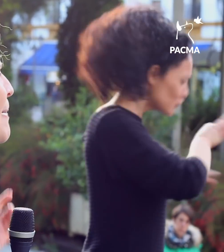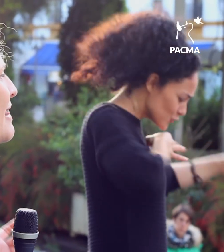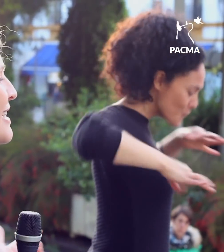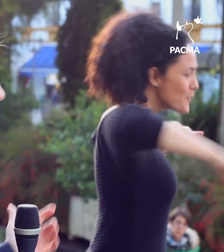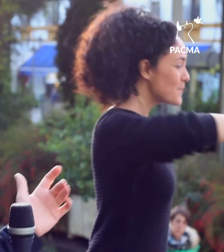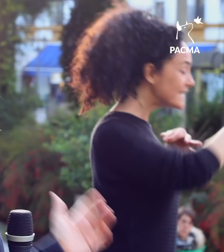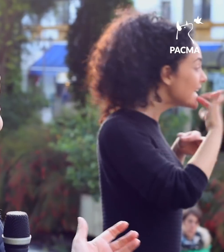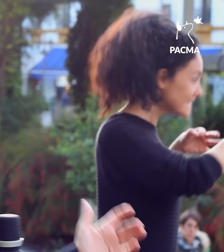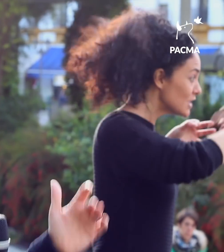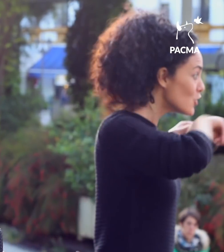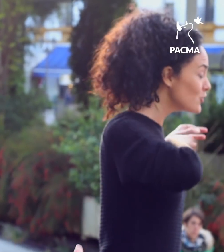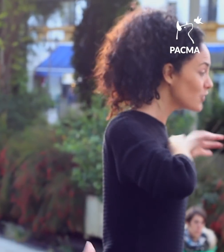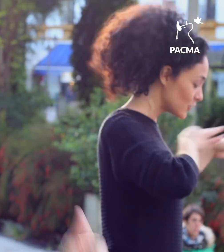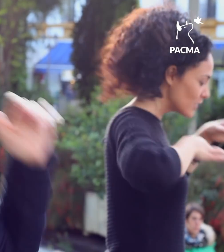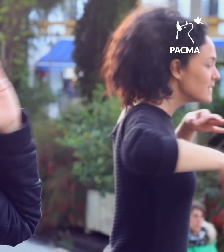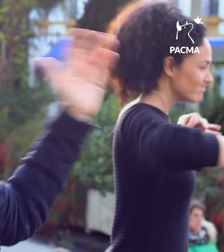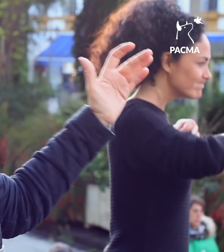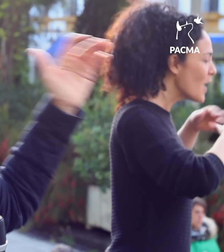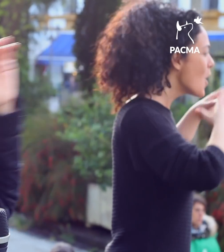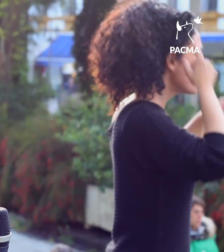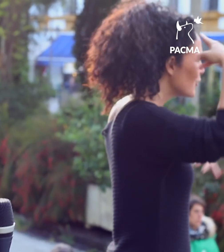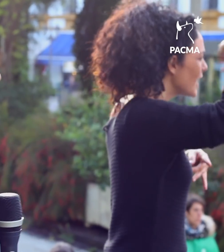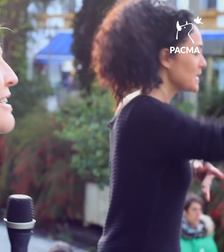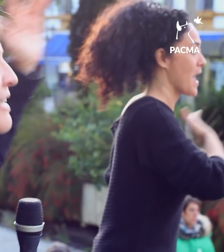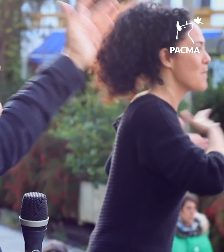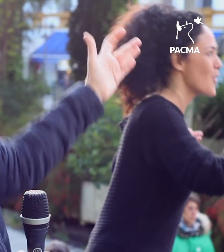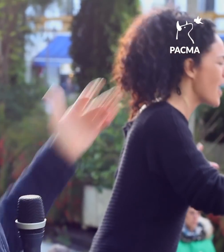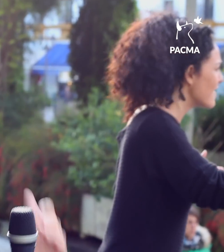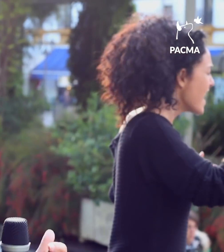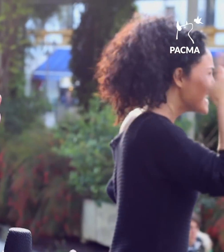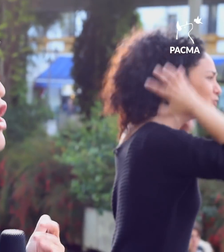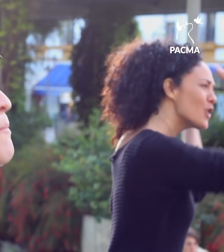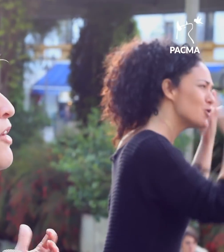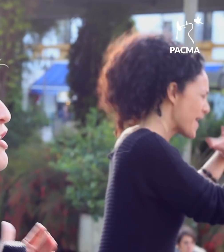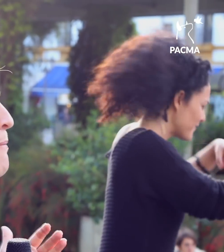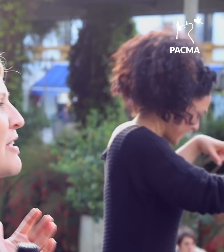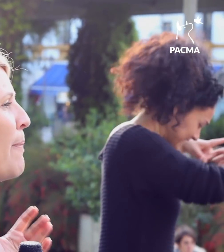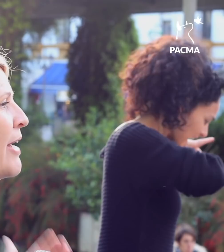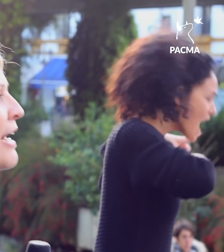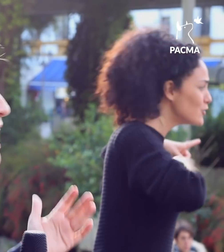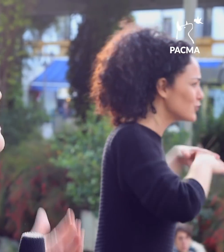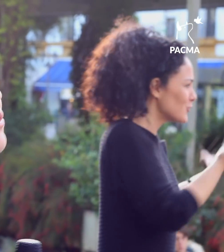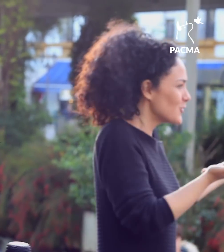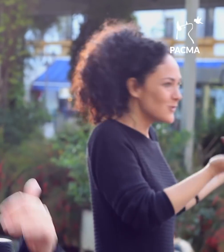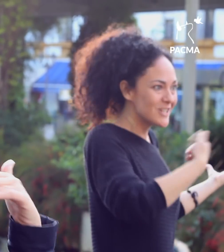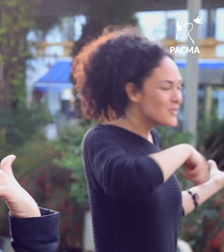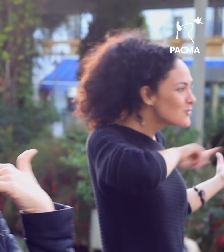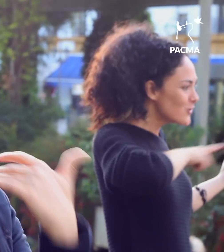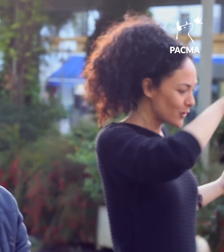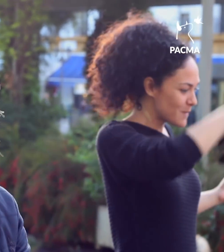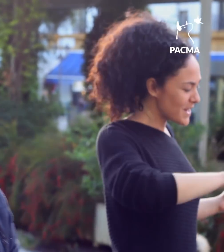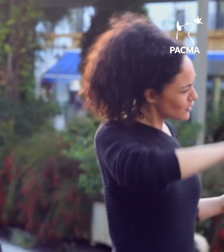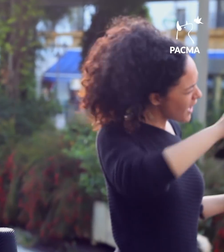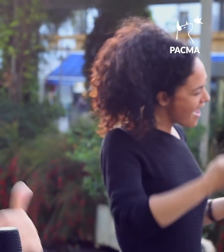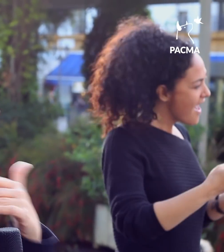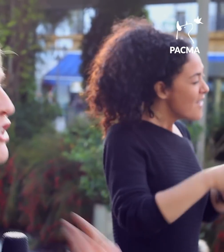somos capaces de ponernos en el lugar de un toro, que es un animal tan distinto a nosotros, ¿cómo no nos vamos a poner en el lugar de personas de